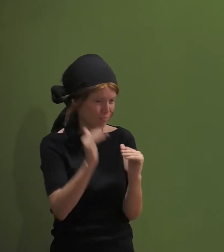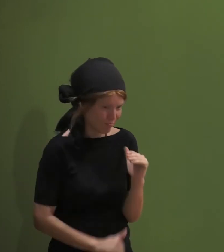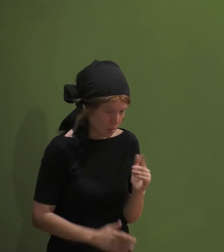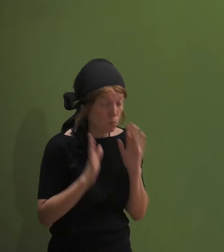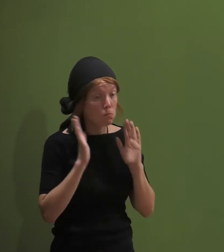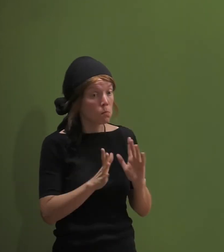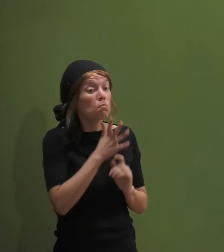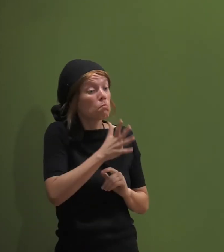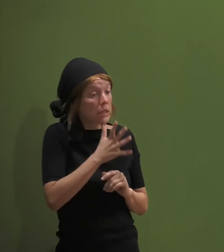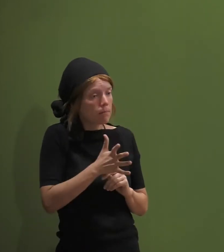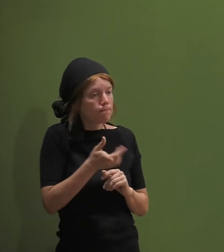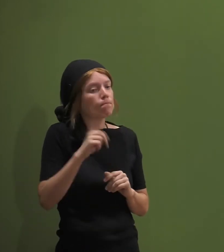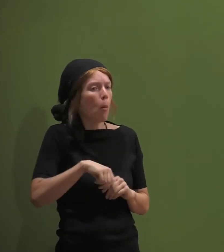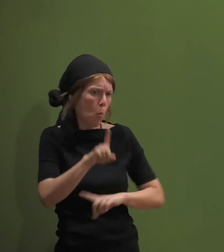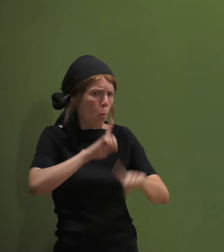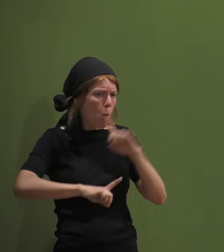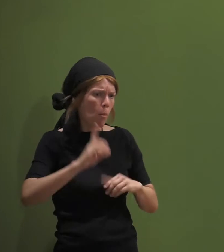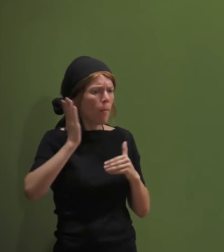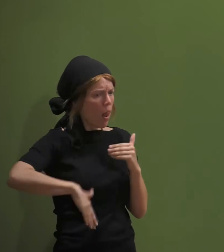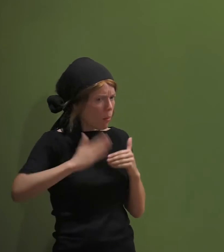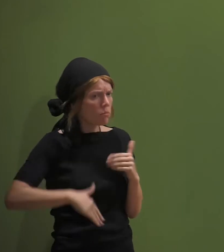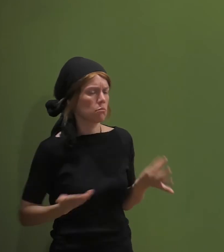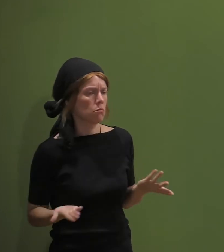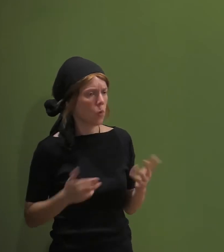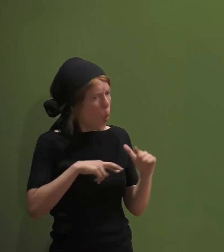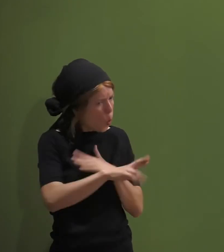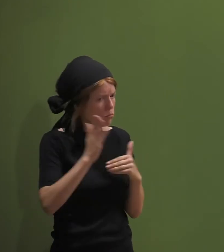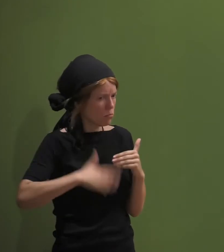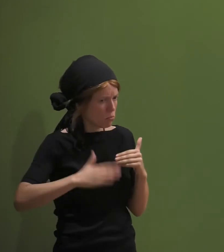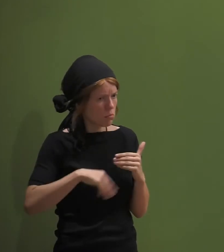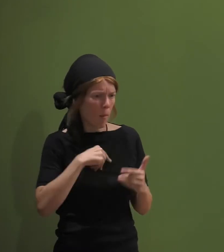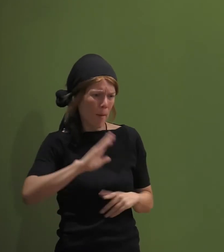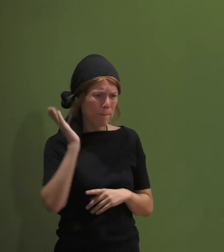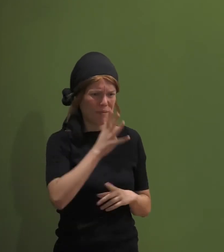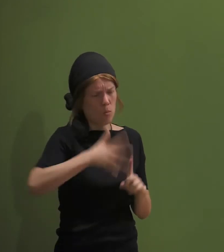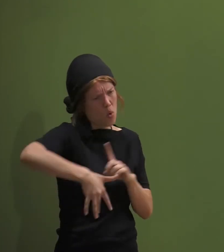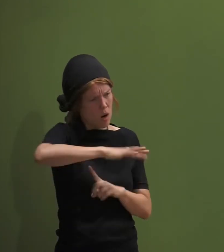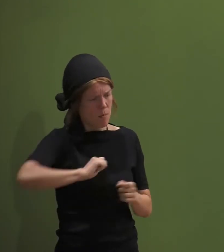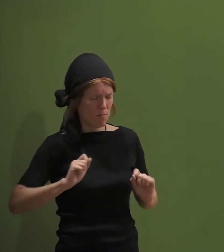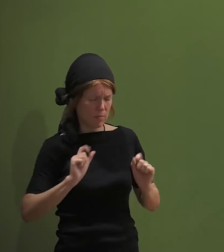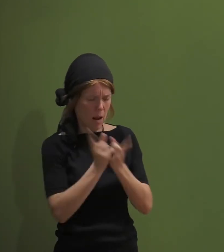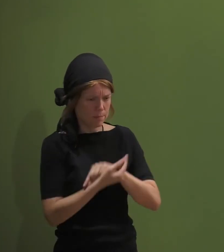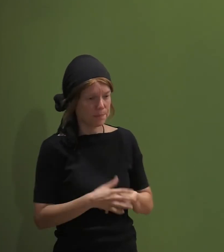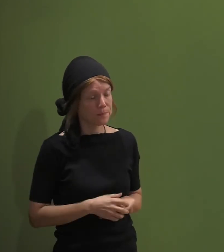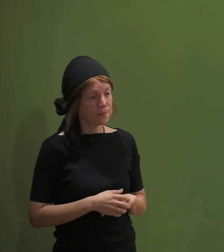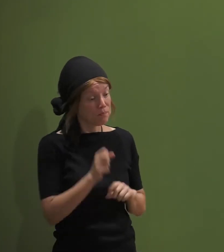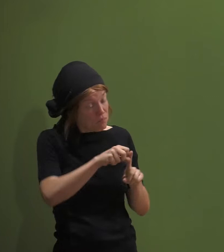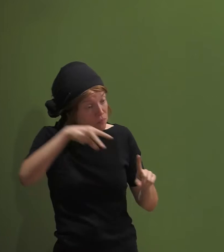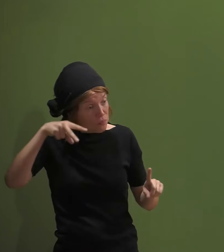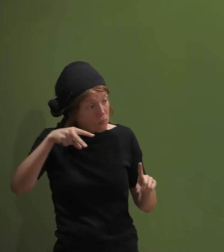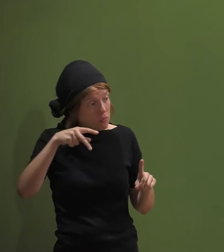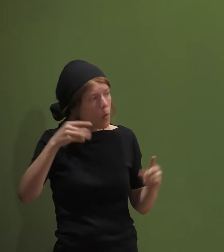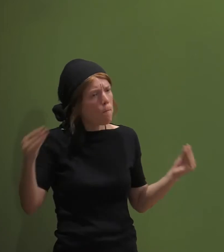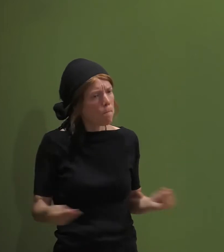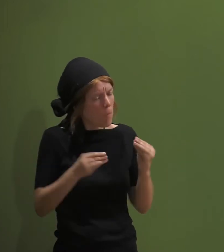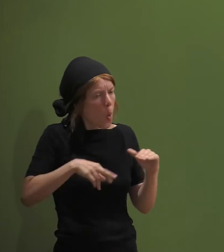no obstante es un input limitado, fundamental y claramente afectado por el cambio climático. Esta visión de mejora en la eficiencia de los